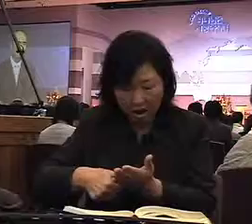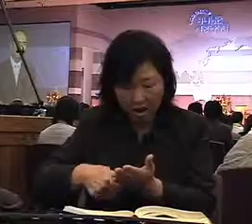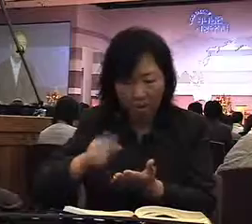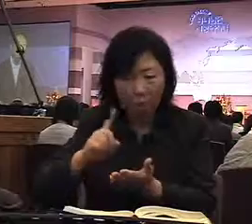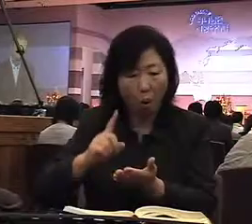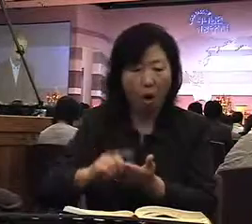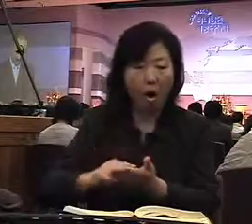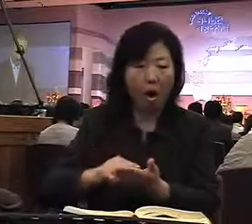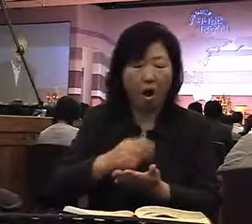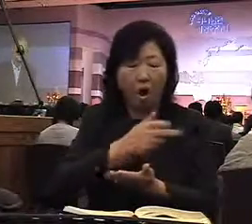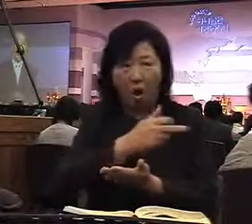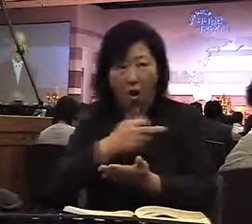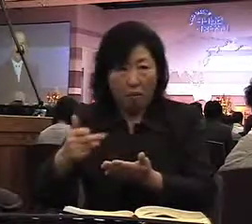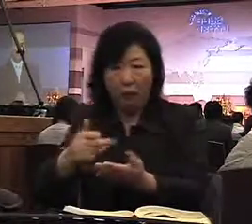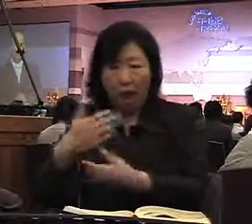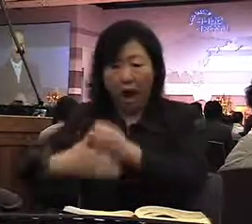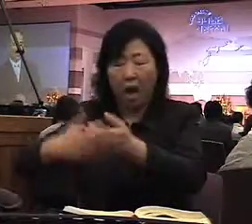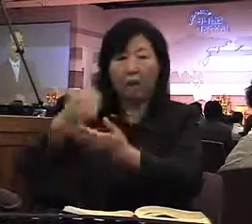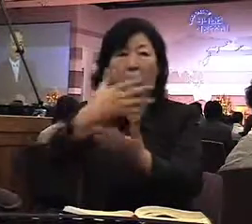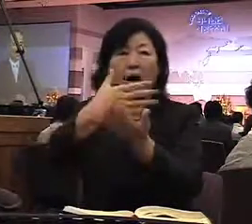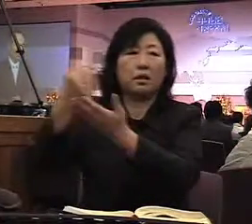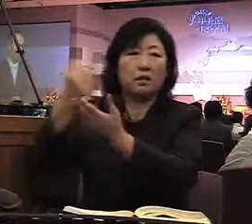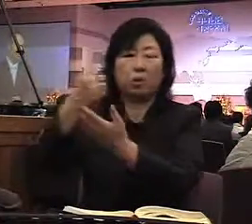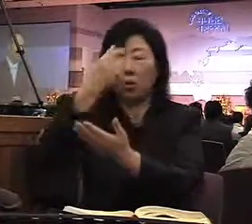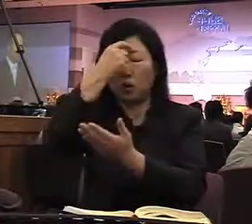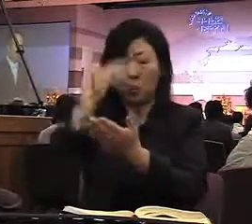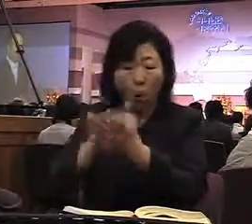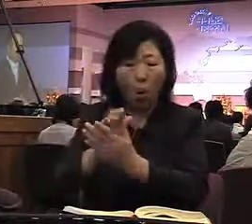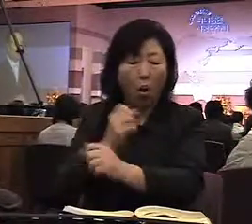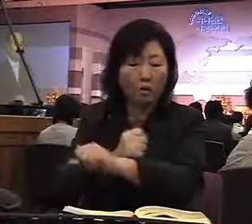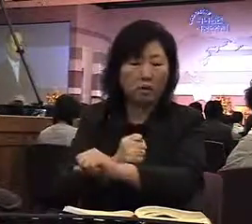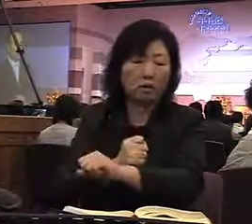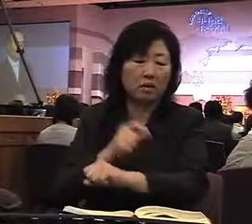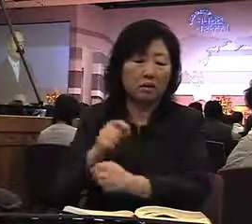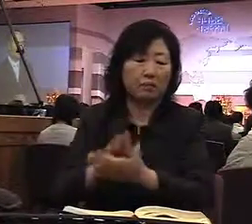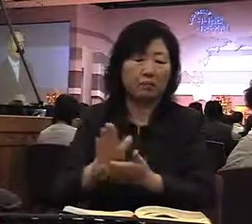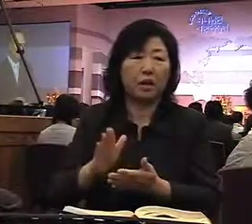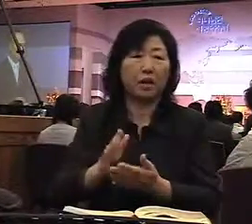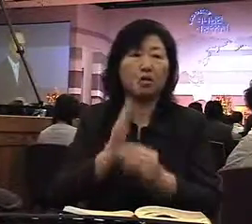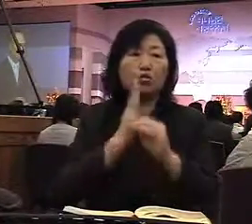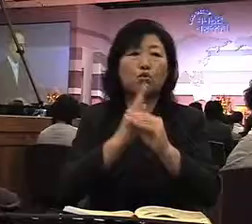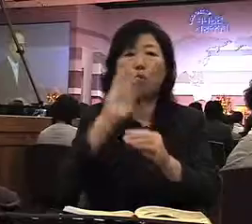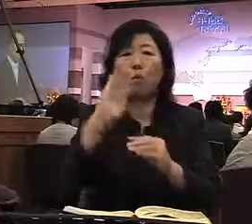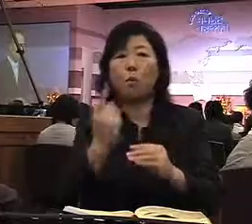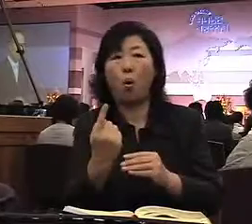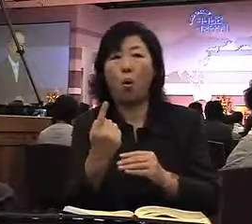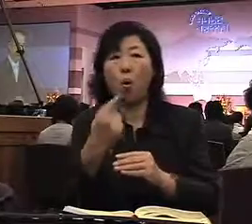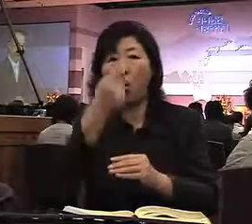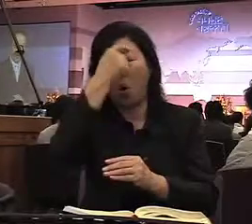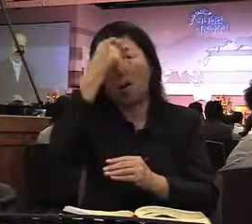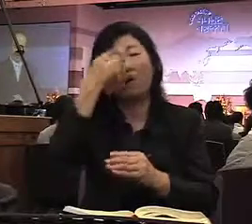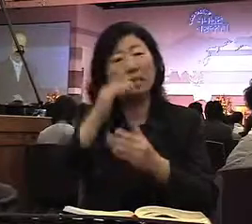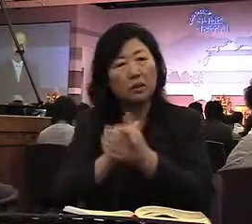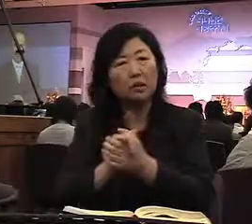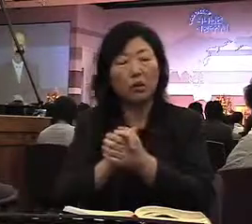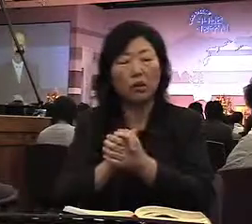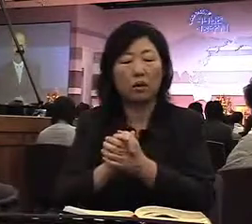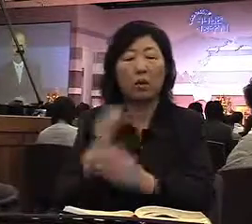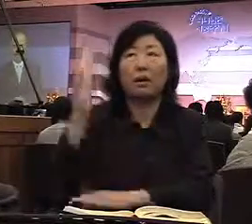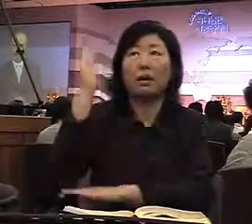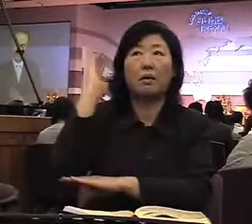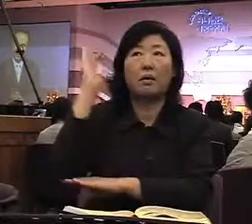엄청나게 하나님이 받으시고 기뻐하시는 것입니다. 저는 이 중보기도에 대해서 무릎 선교사에 대해서 강의를